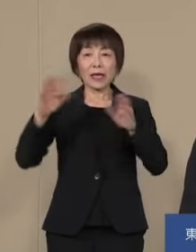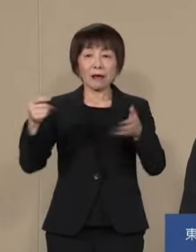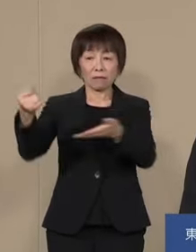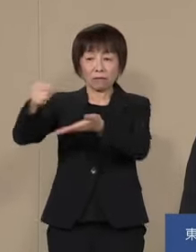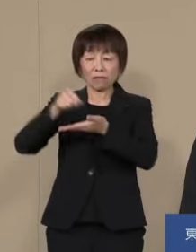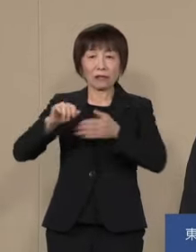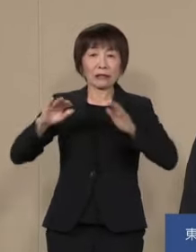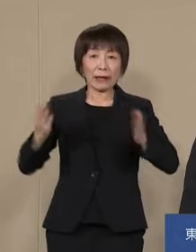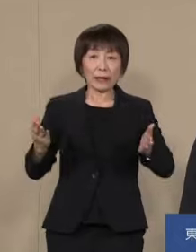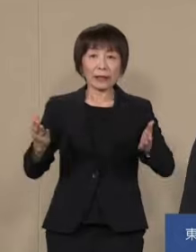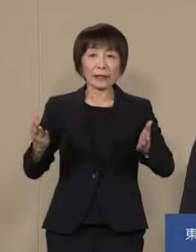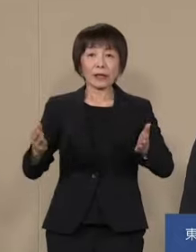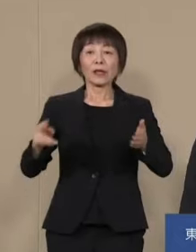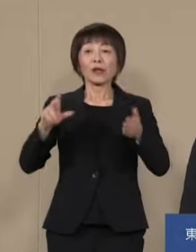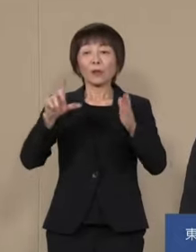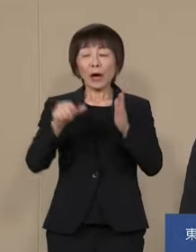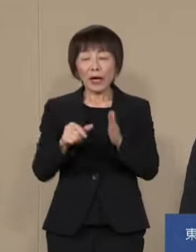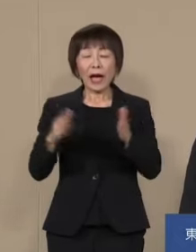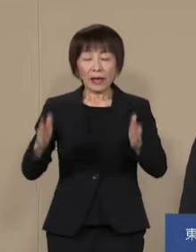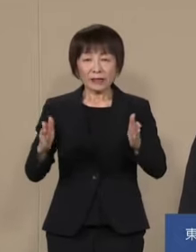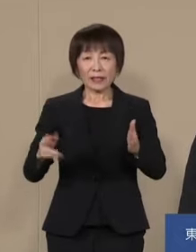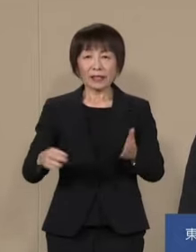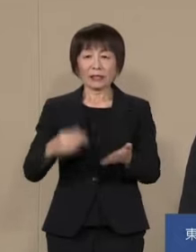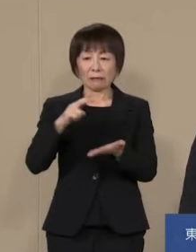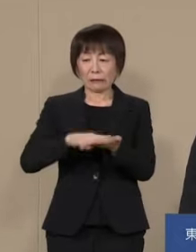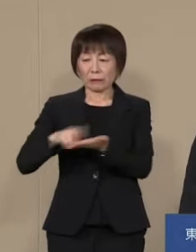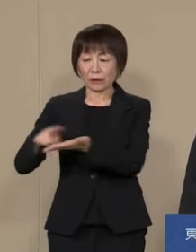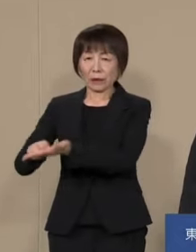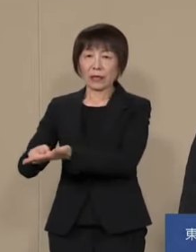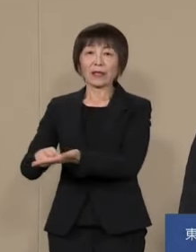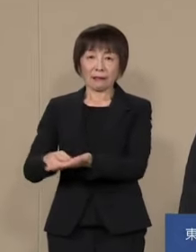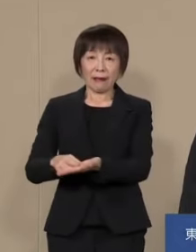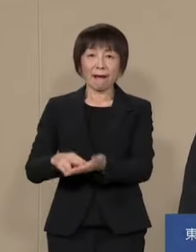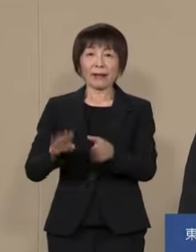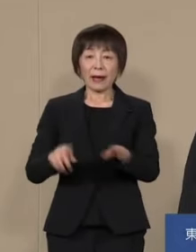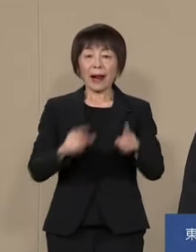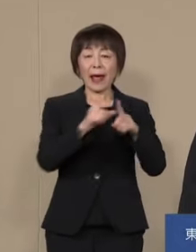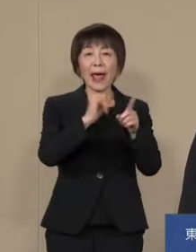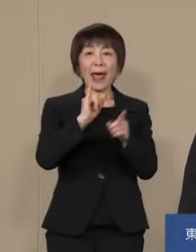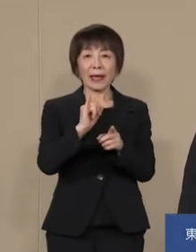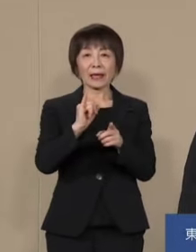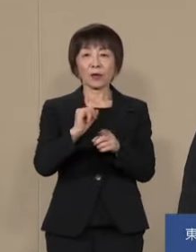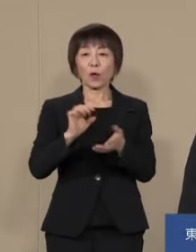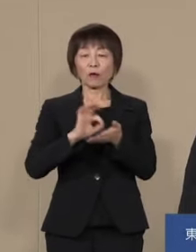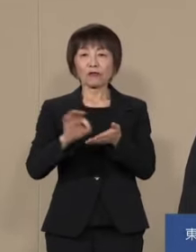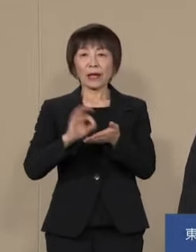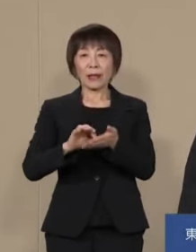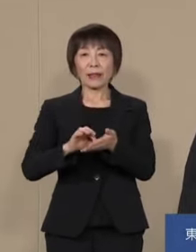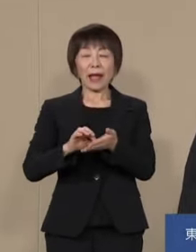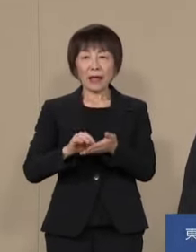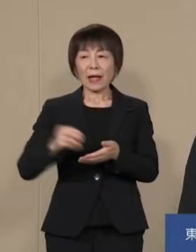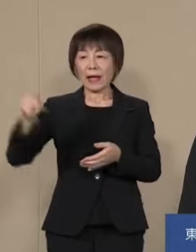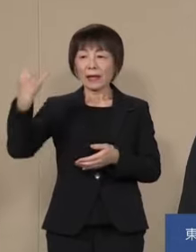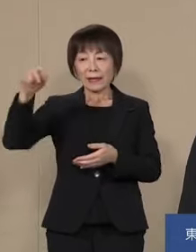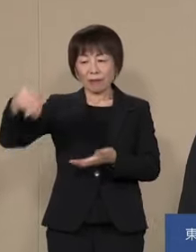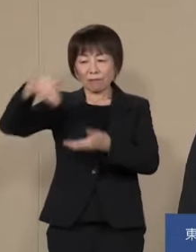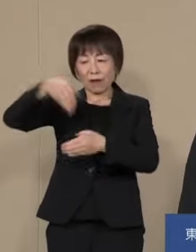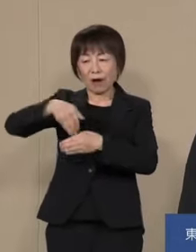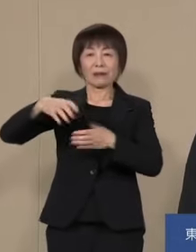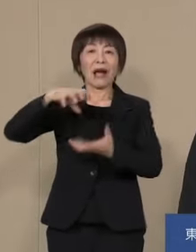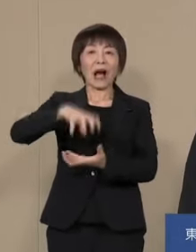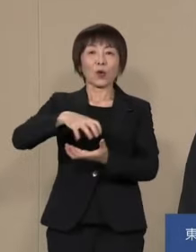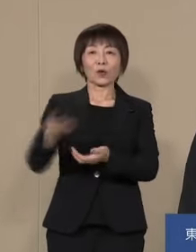間にいろんなことが決まってくというのはまずいということでこのAIを活用した目安枠の設置これを私は考えており